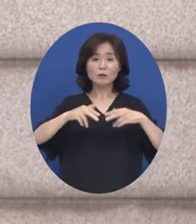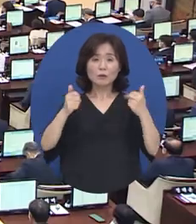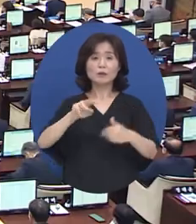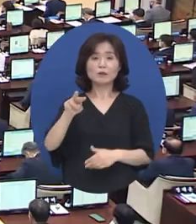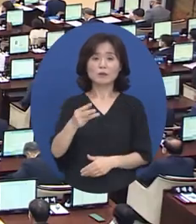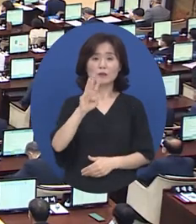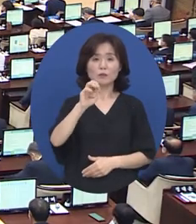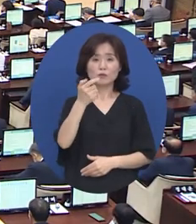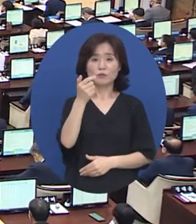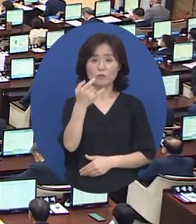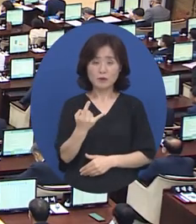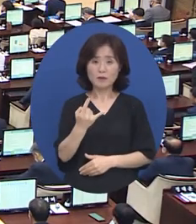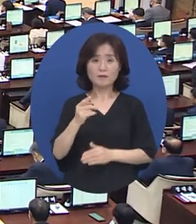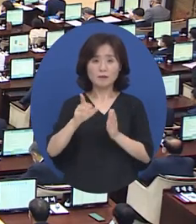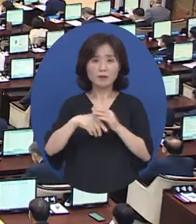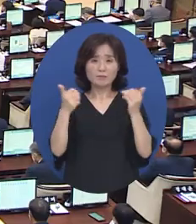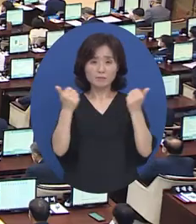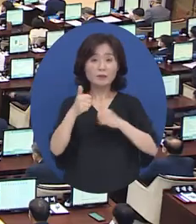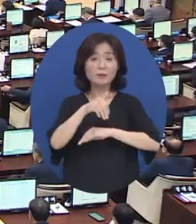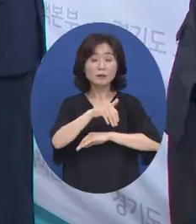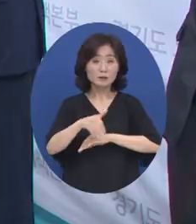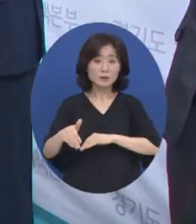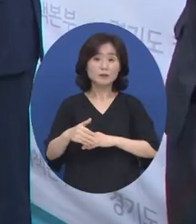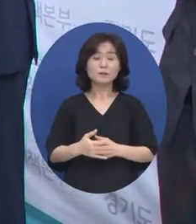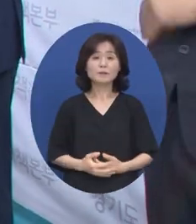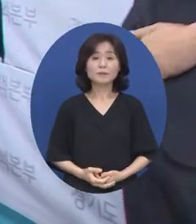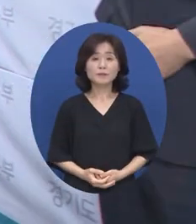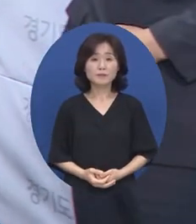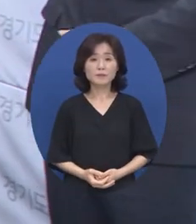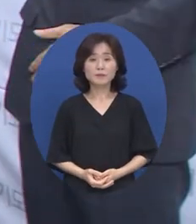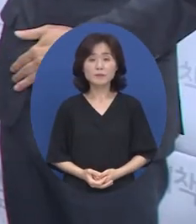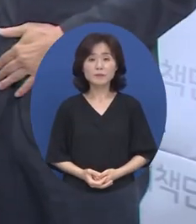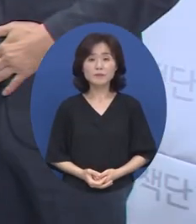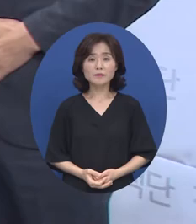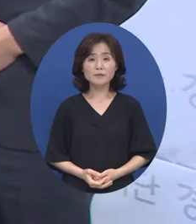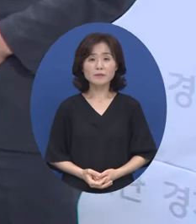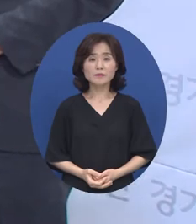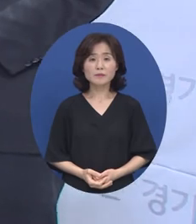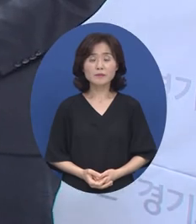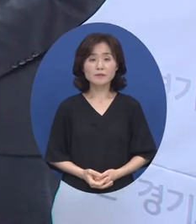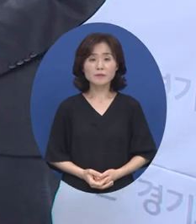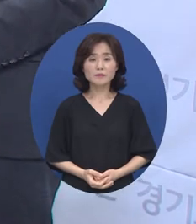제346회 임시회에서 심의될 예정입니다. 경기 CCTV 최창순입니다.